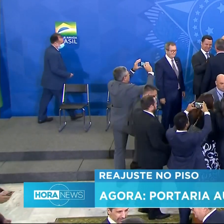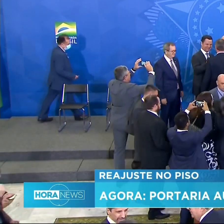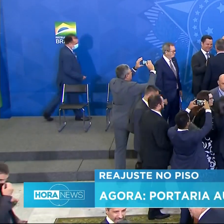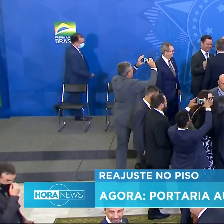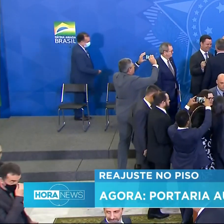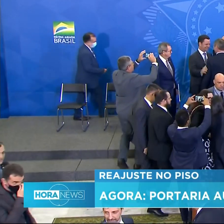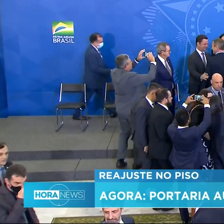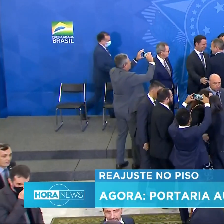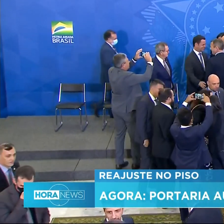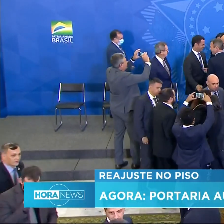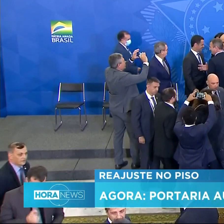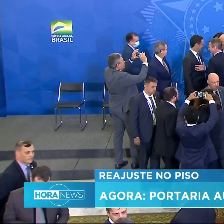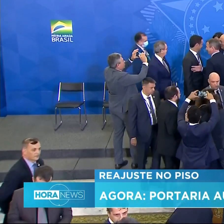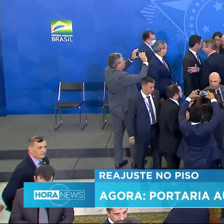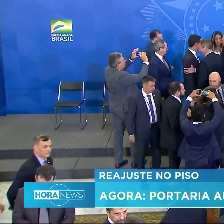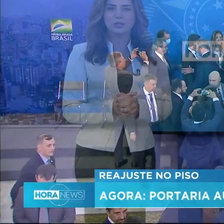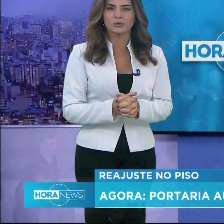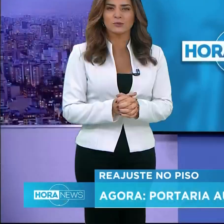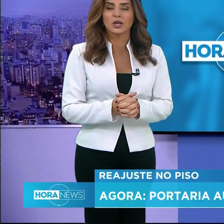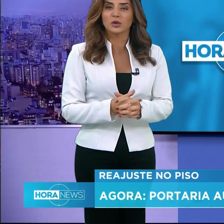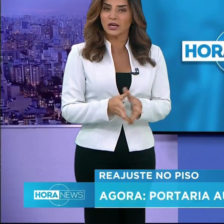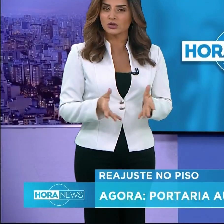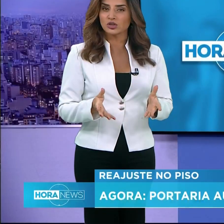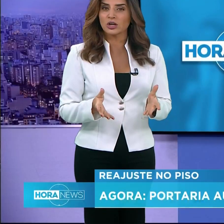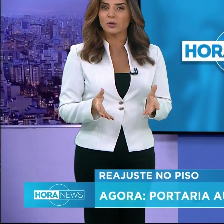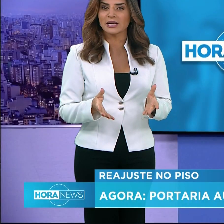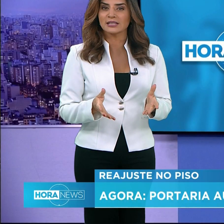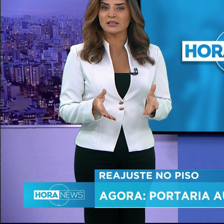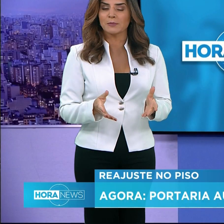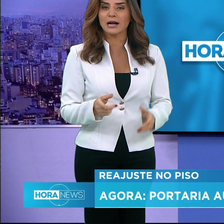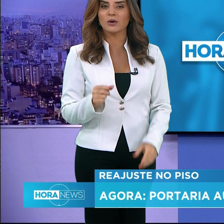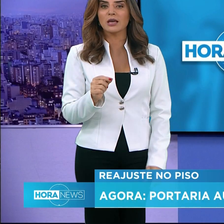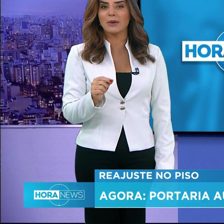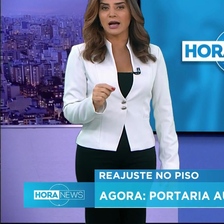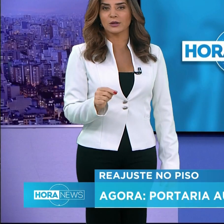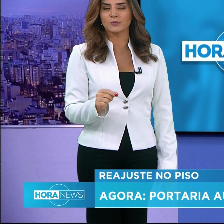criação do piso da categoria em 2008. E o reajuste já começa a ser pago em maio.